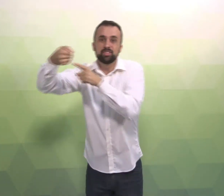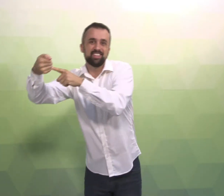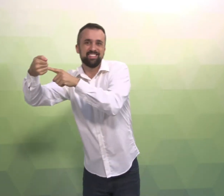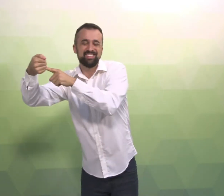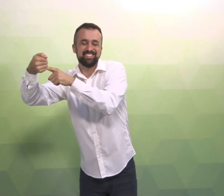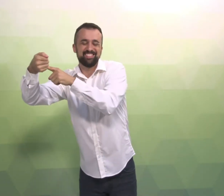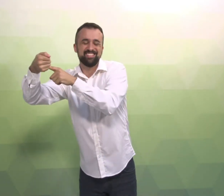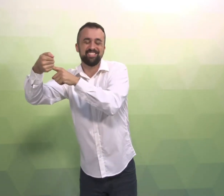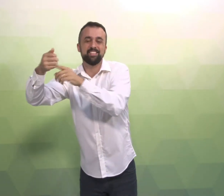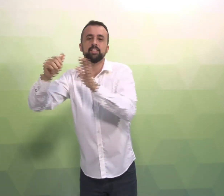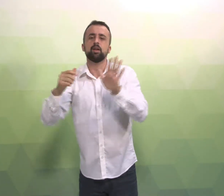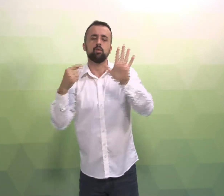sinal.